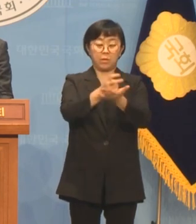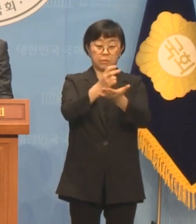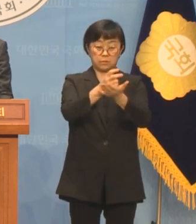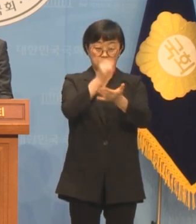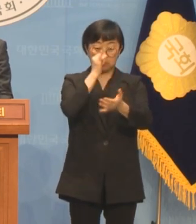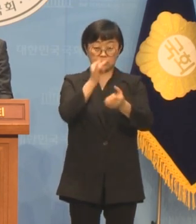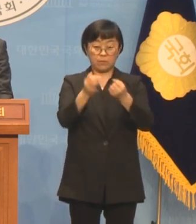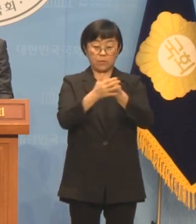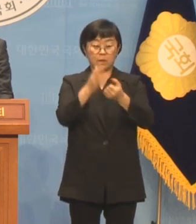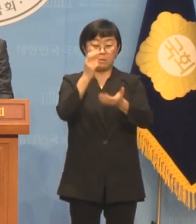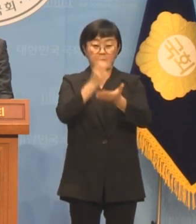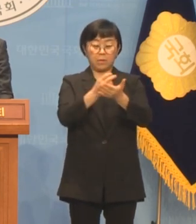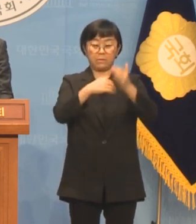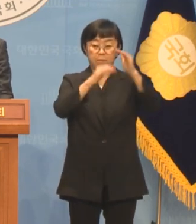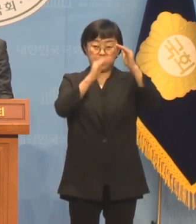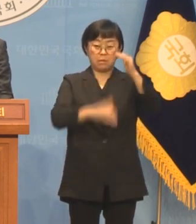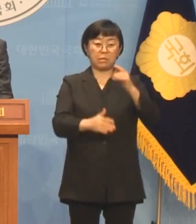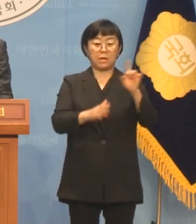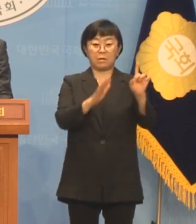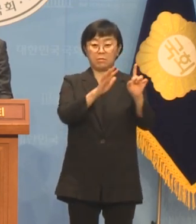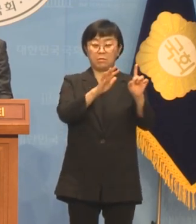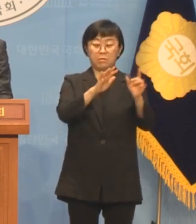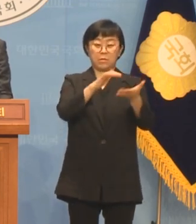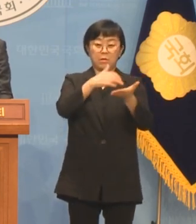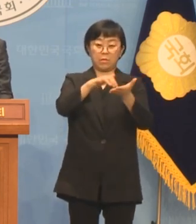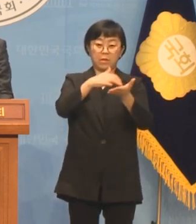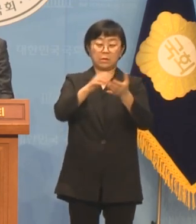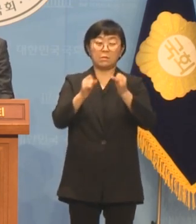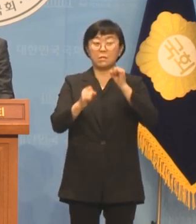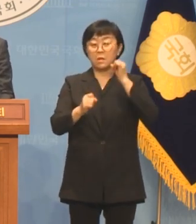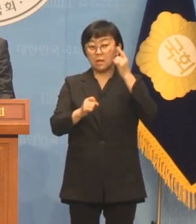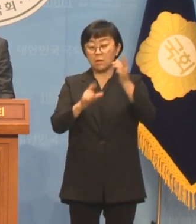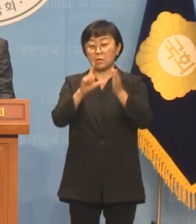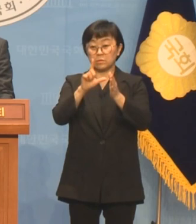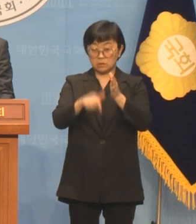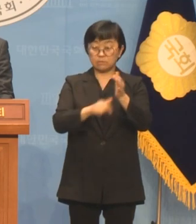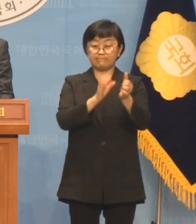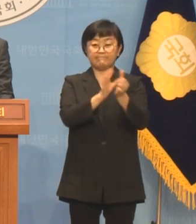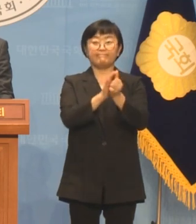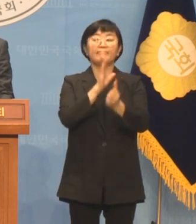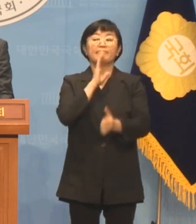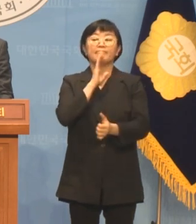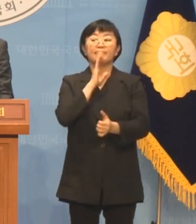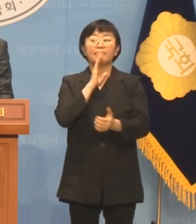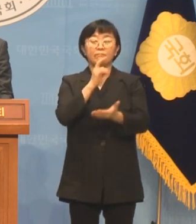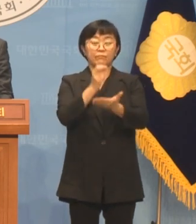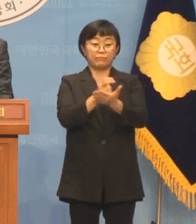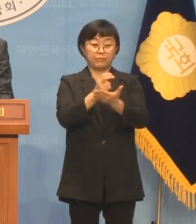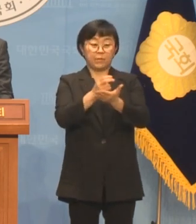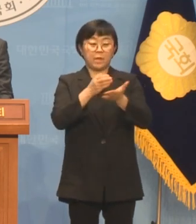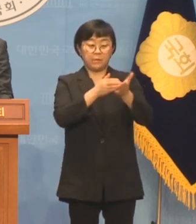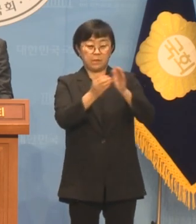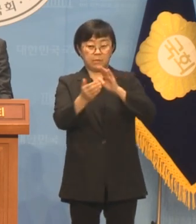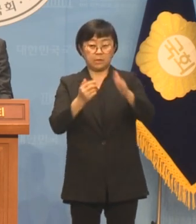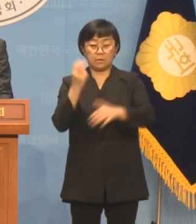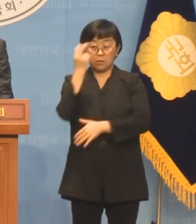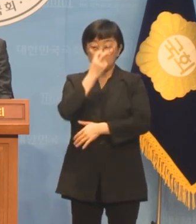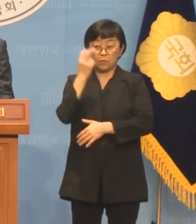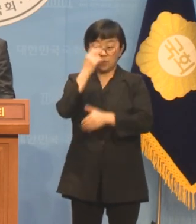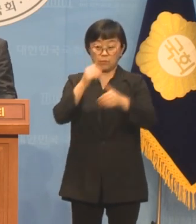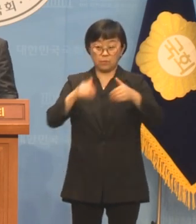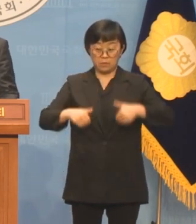정하면 법안 한 건당 약 1개월의 시간이 할당됩니다. 법안 발의 사전 검토에